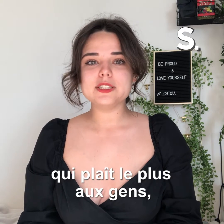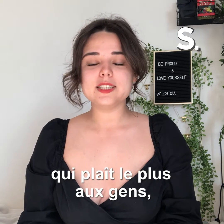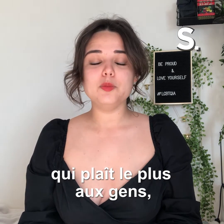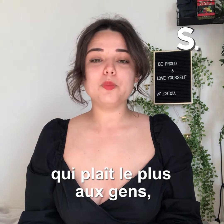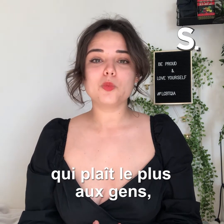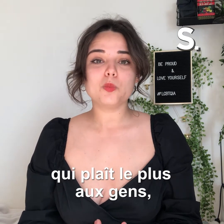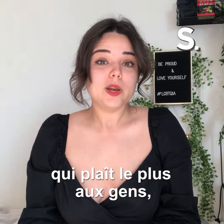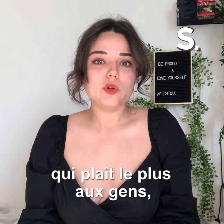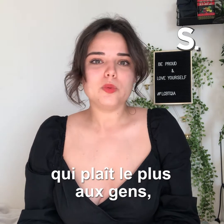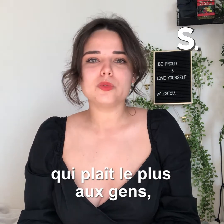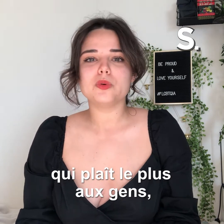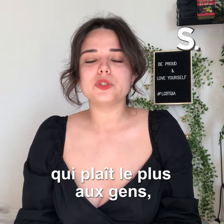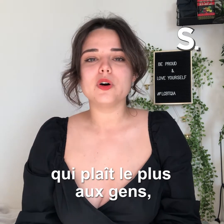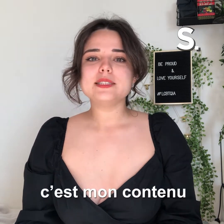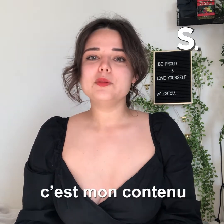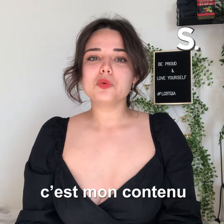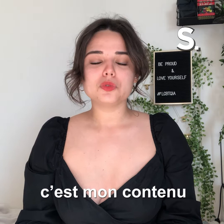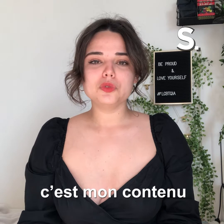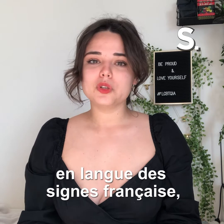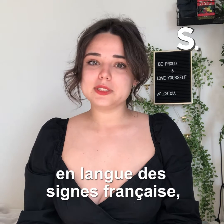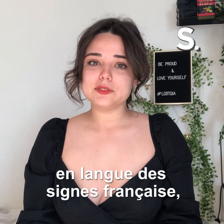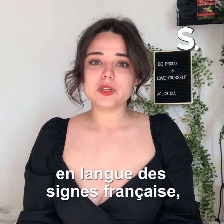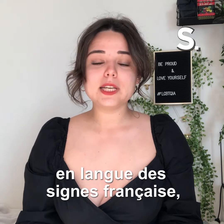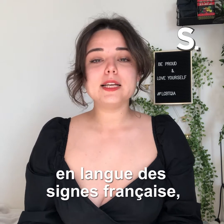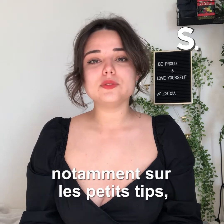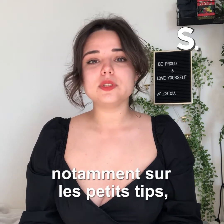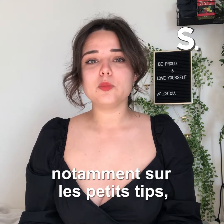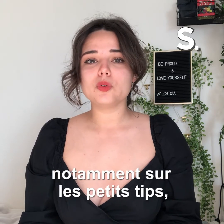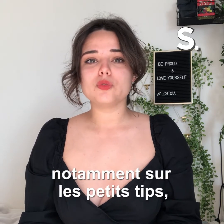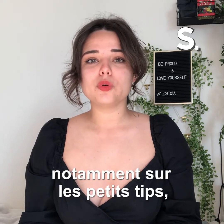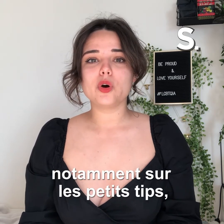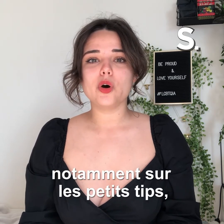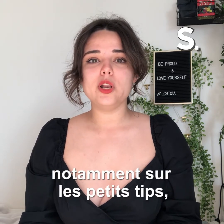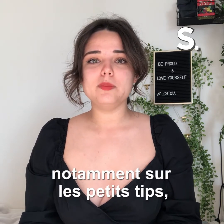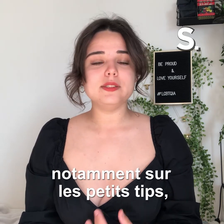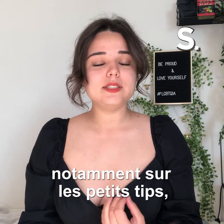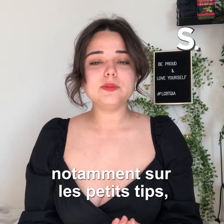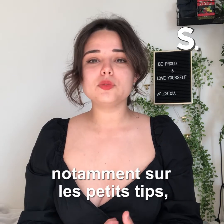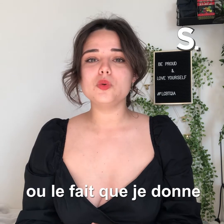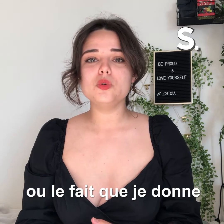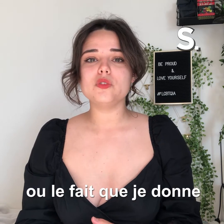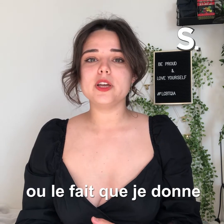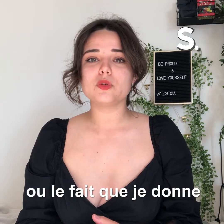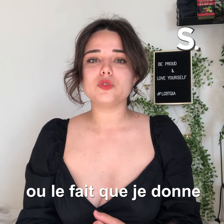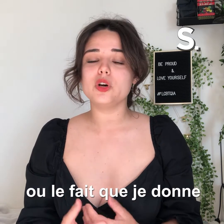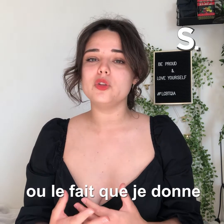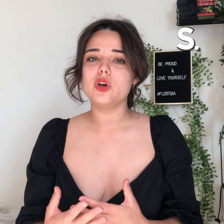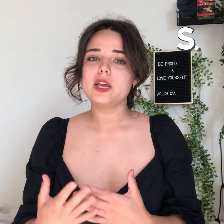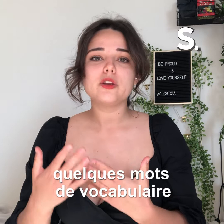qui plaît le plus aux gens, c'est mon contenu en langue des signes française, notamment sur les petits tips, ou le fait que je donne quelques